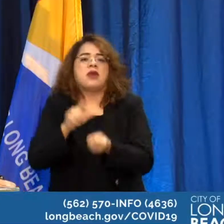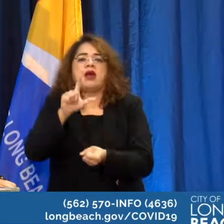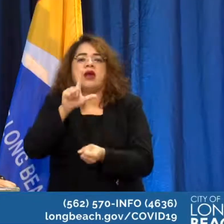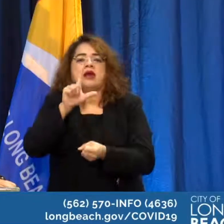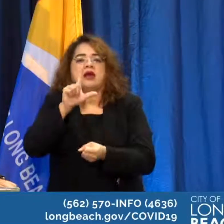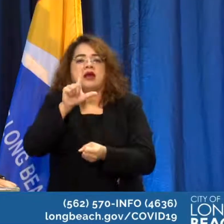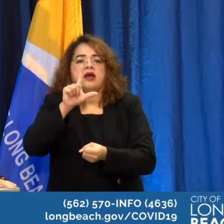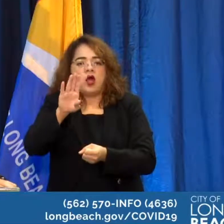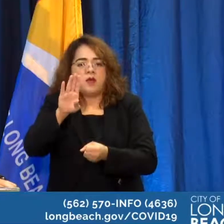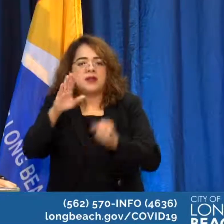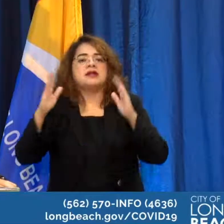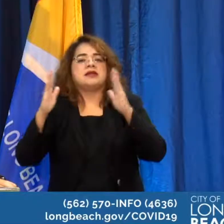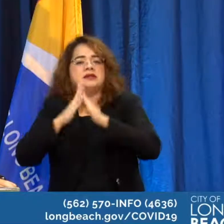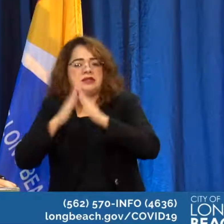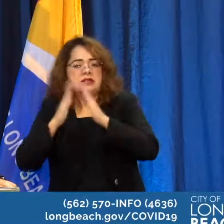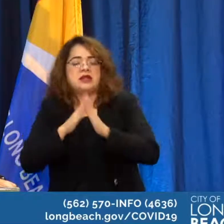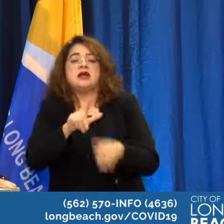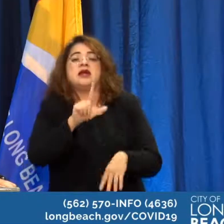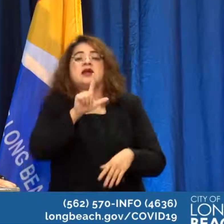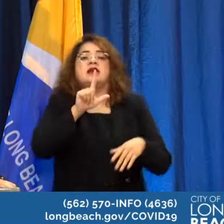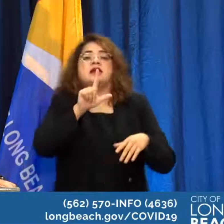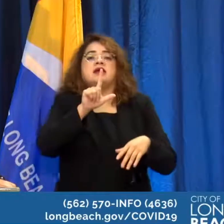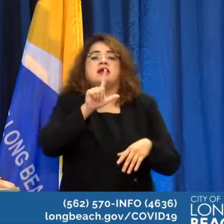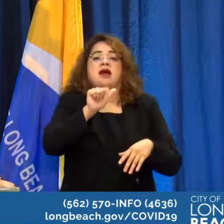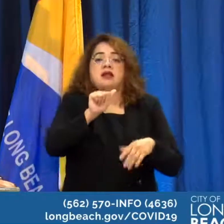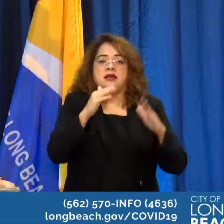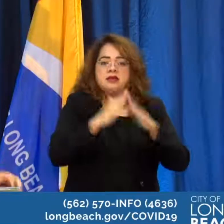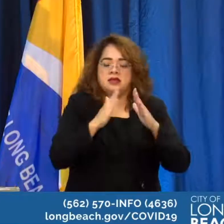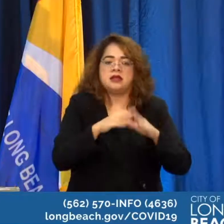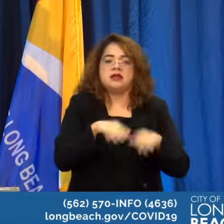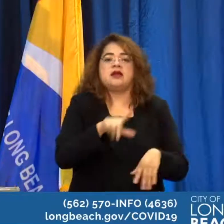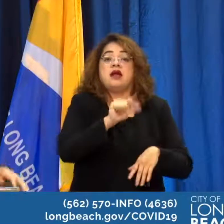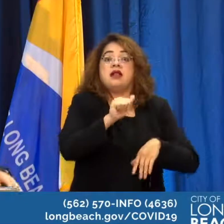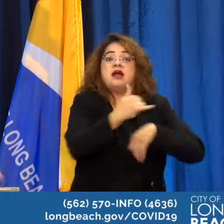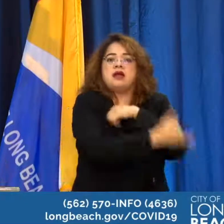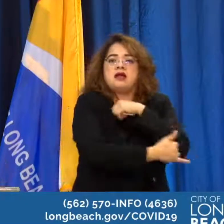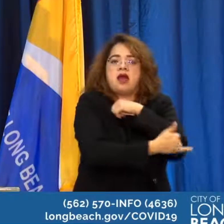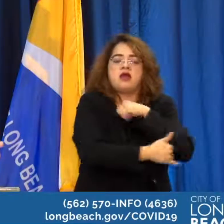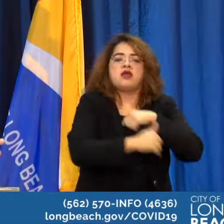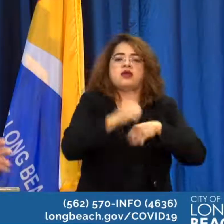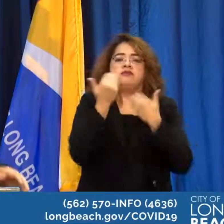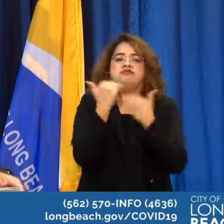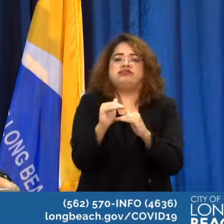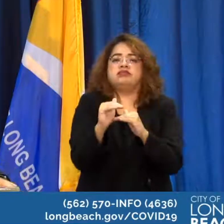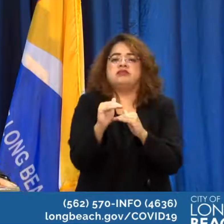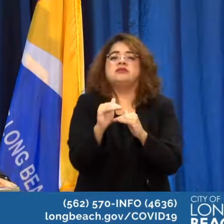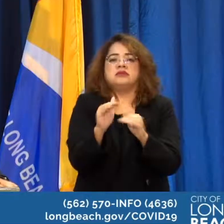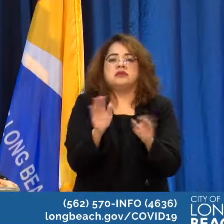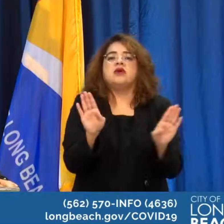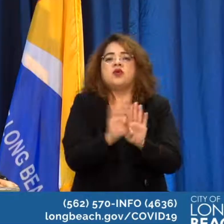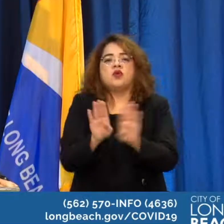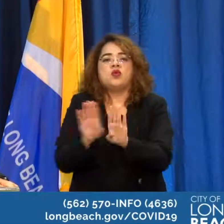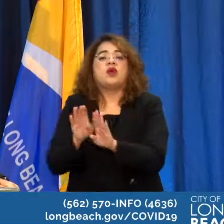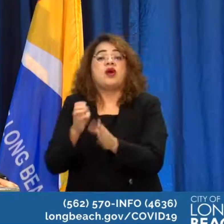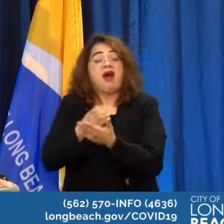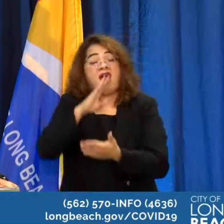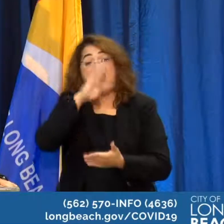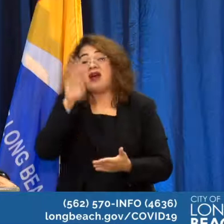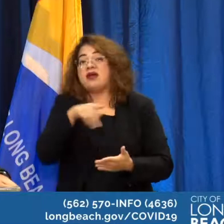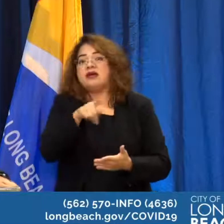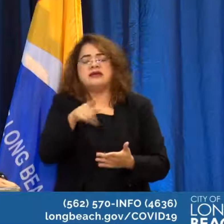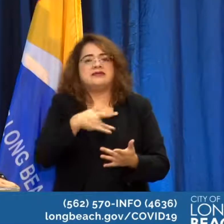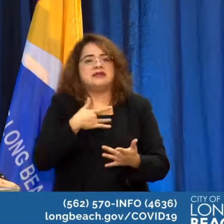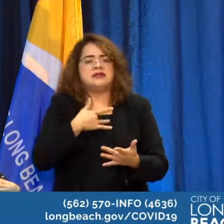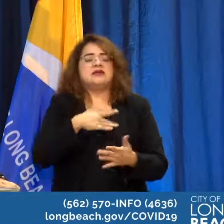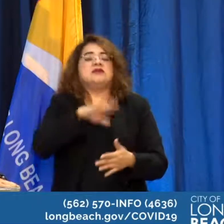estado, como tener que cerrar negocios, que yo sé que es bien difícil para la comunidad.